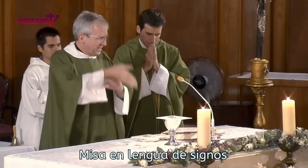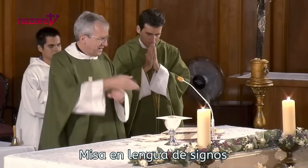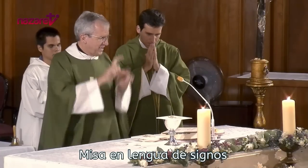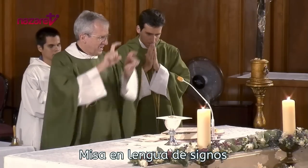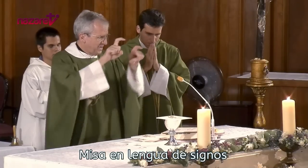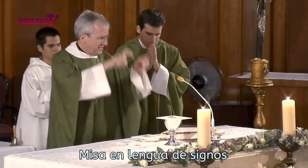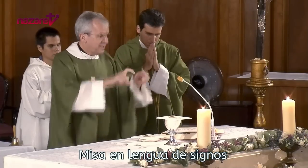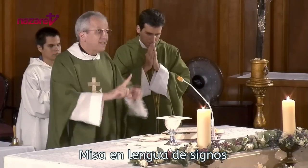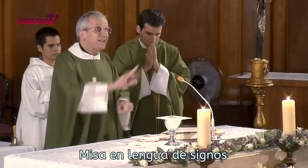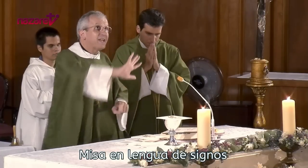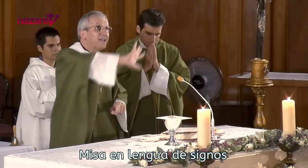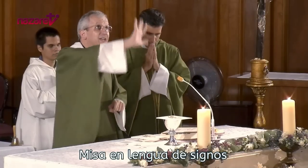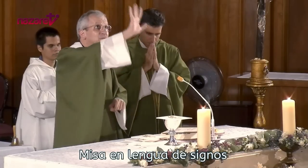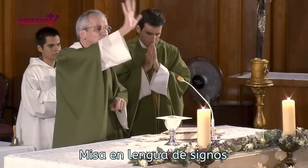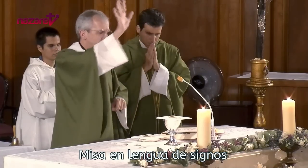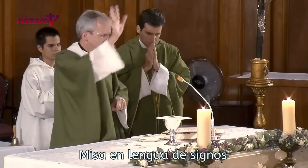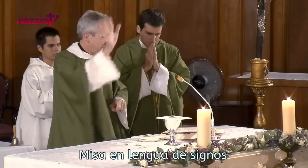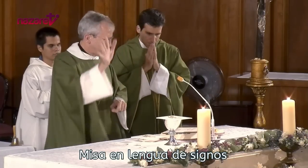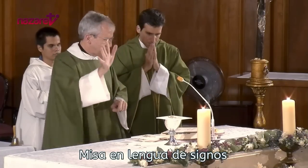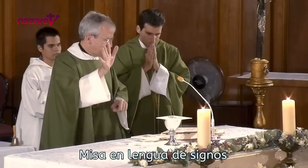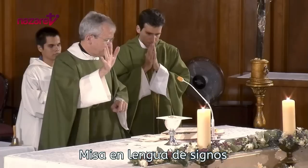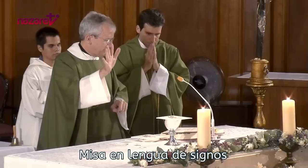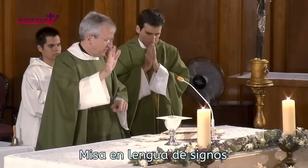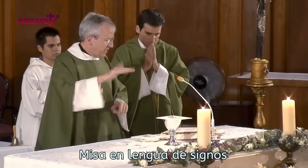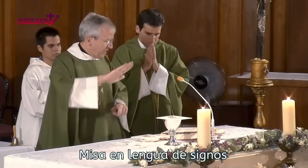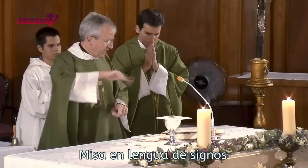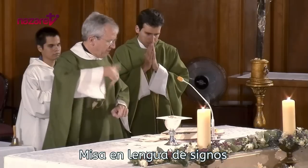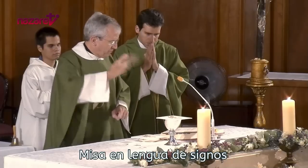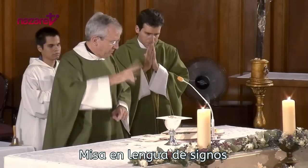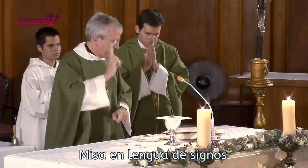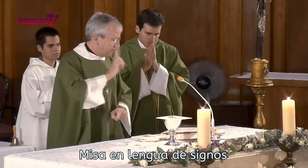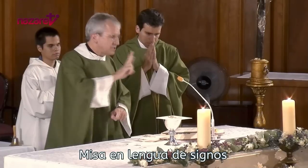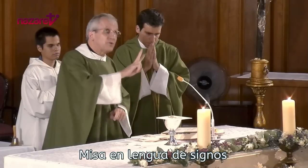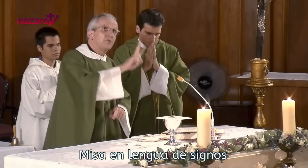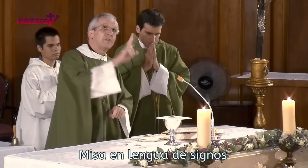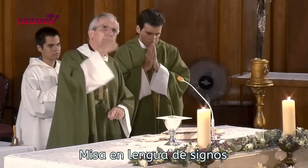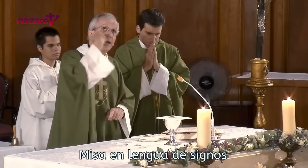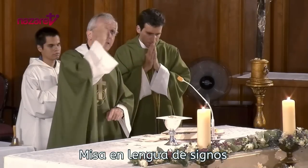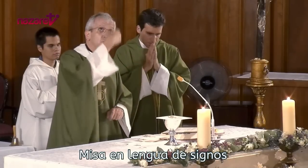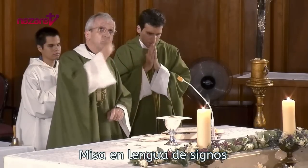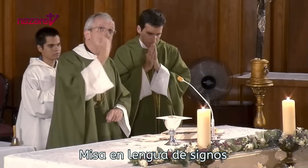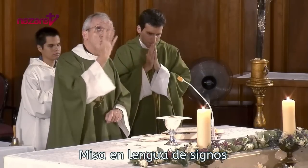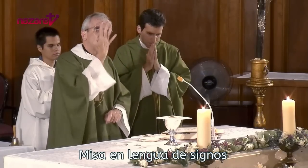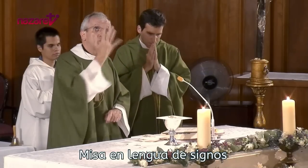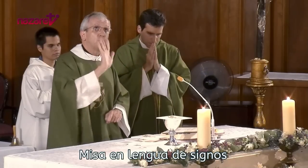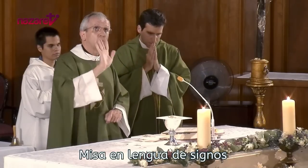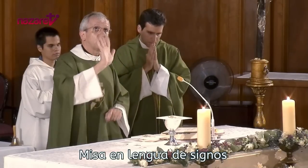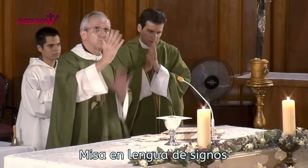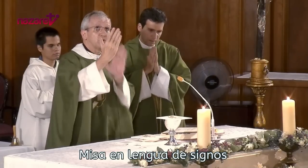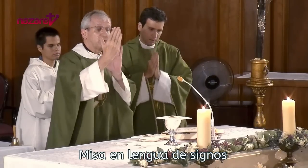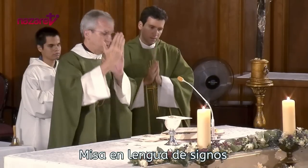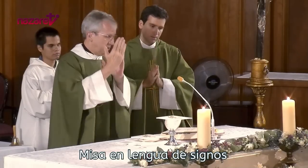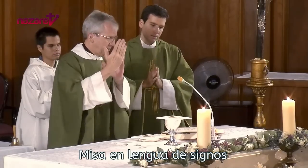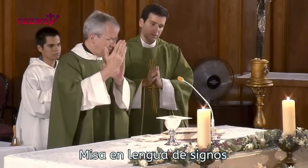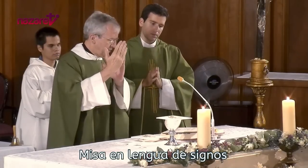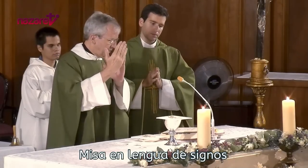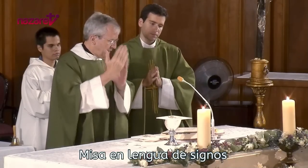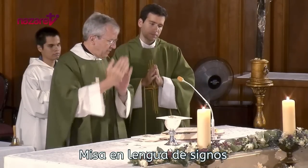entrará en tu descanso. Entonces contemplaremos tu rostro y